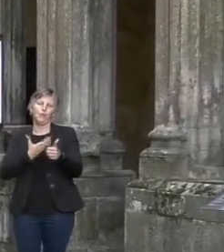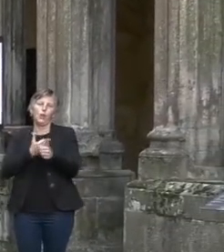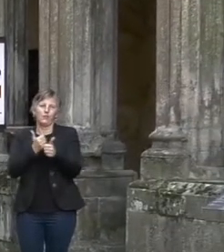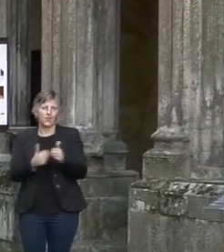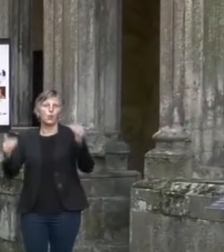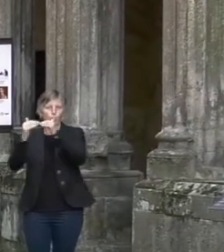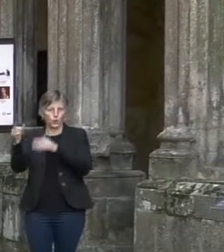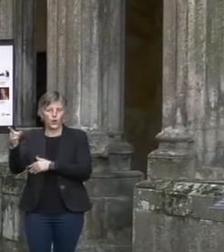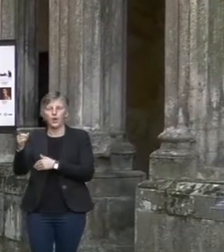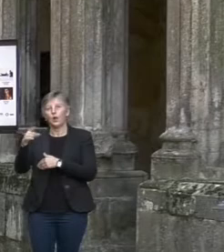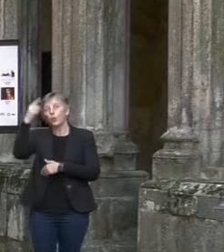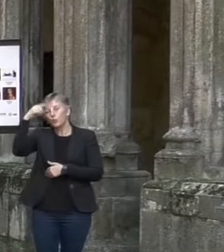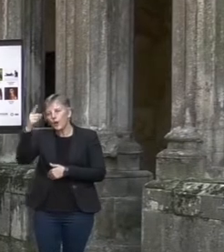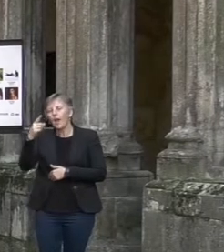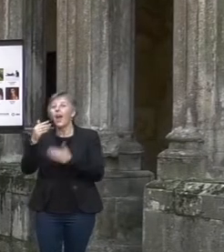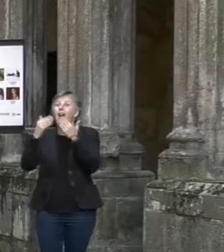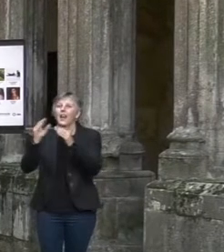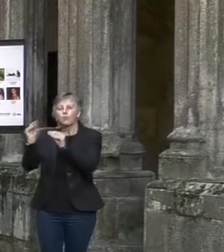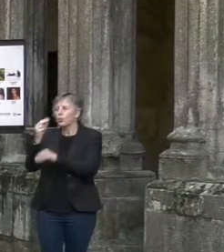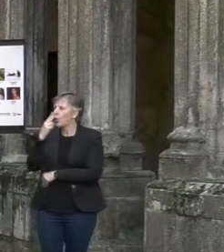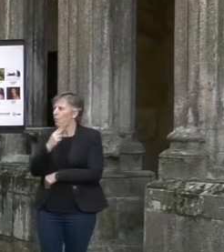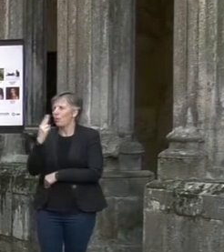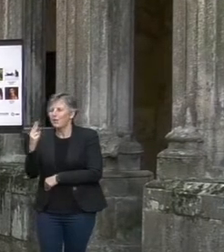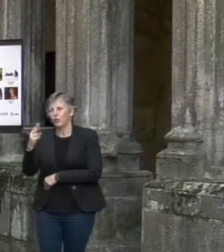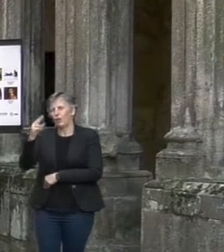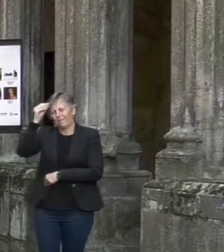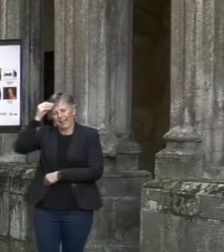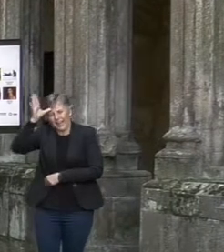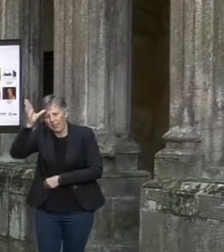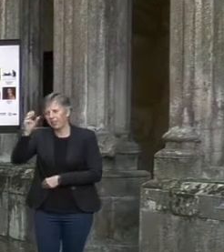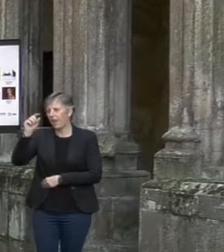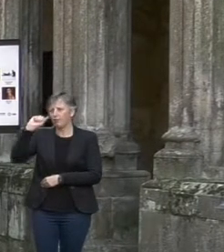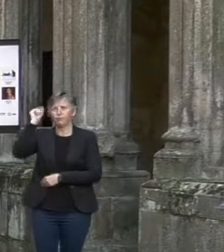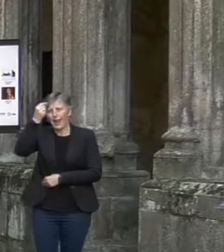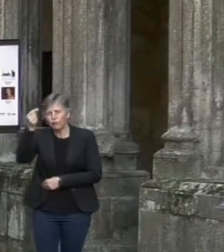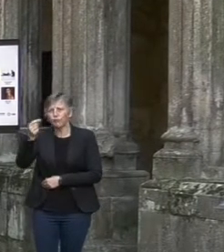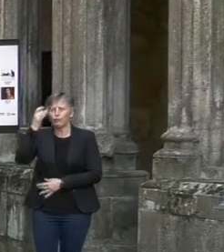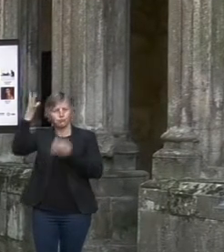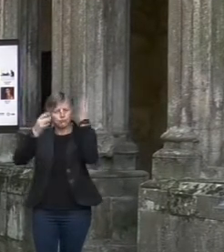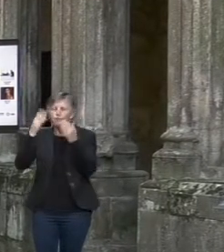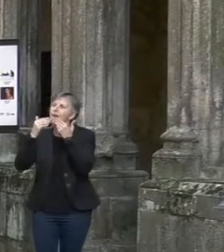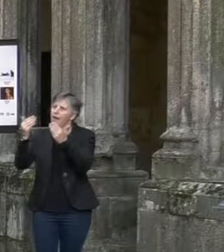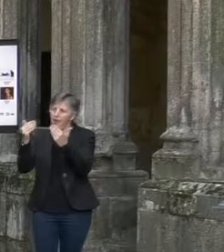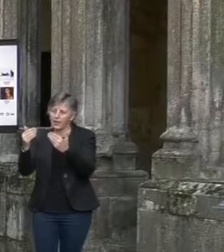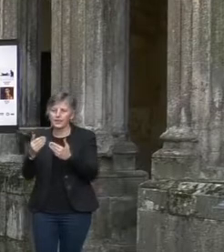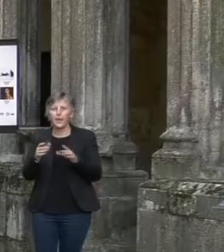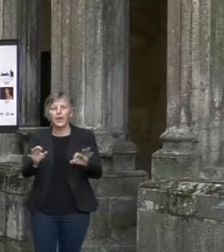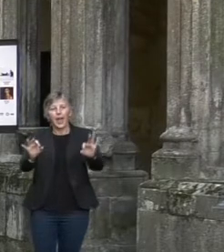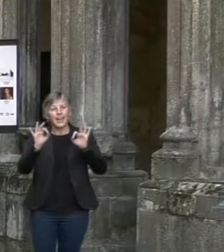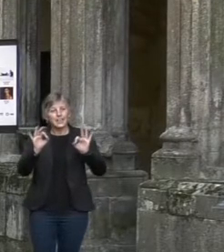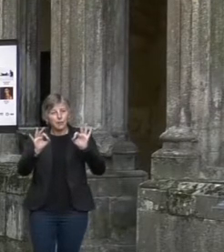teu compromiso, pola túa intelixencia, polo teu talento, pola túa creatividade. Moi